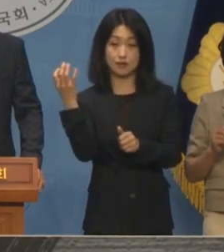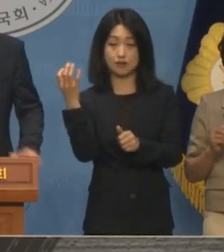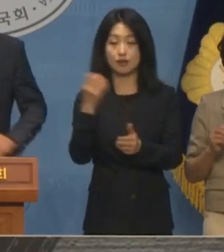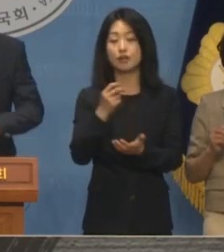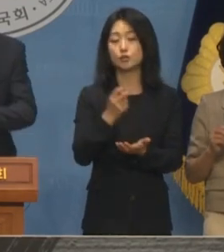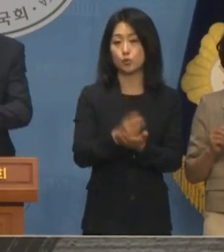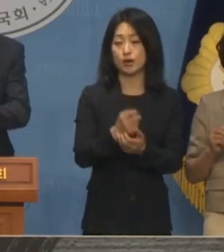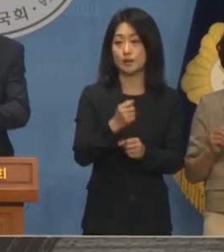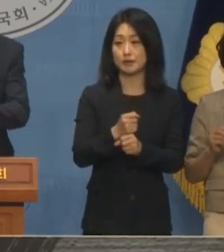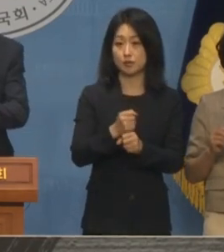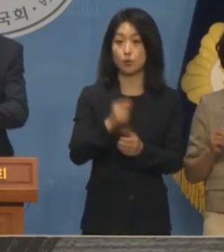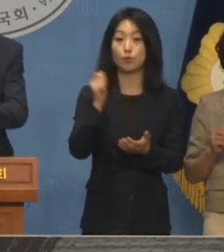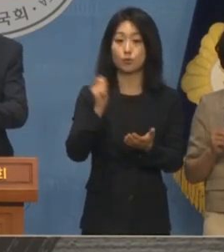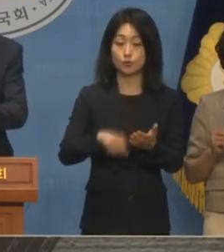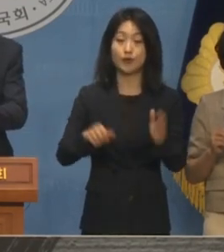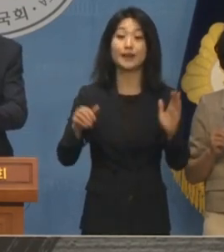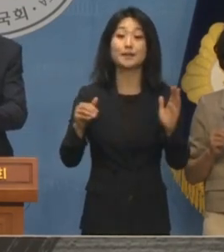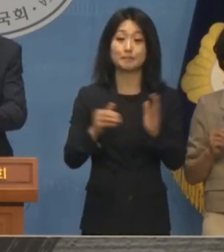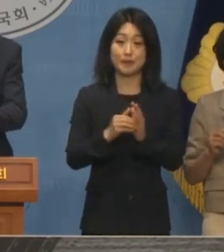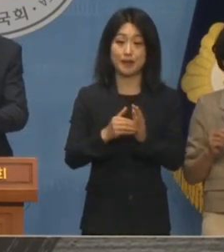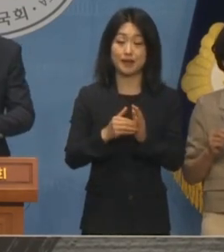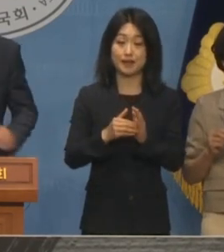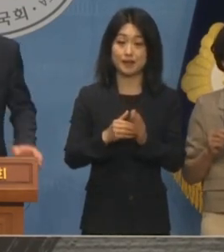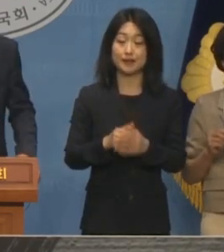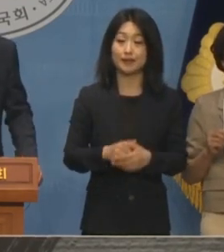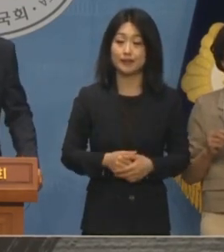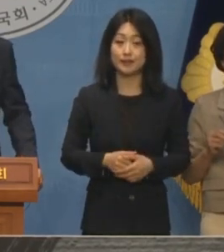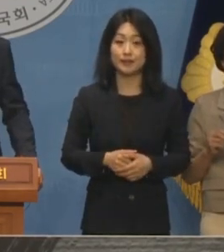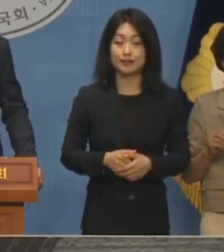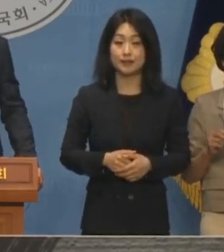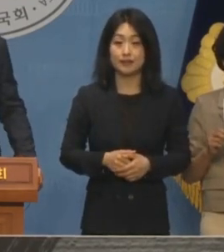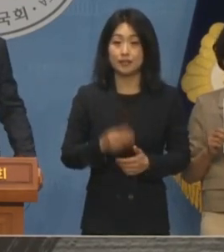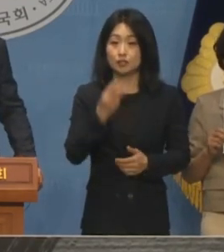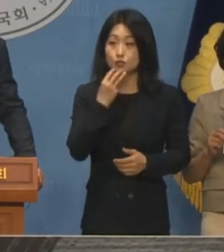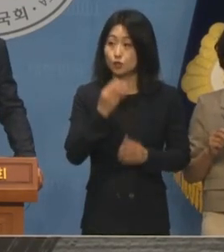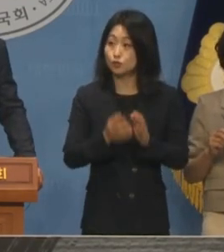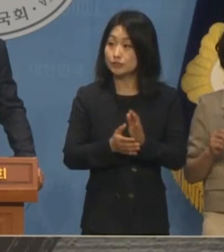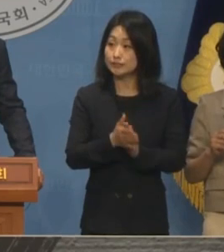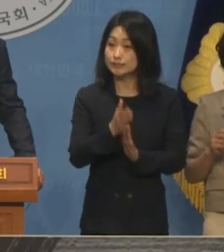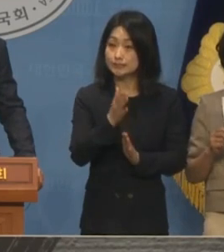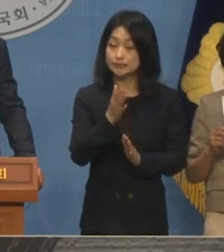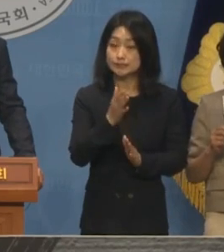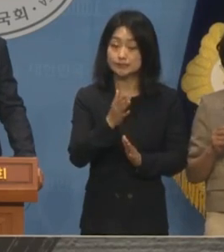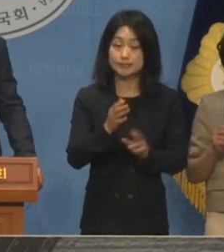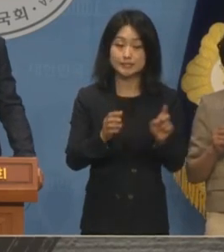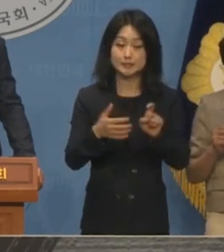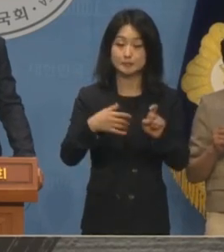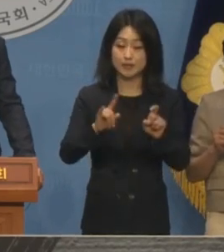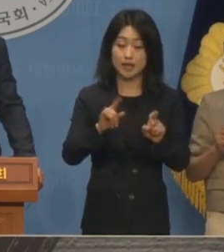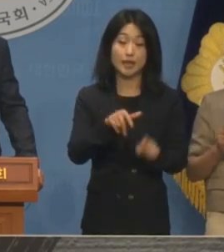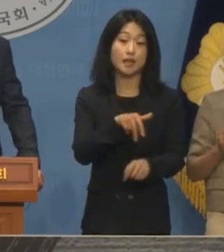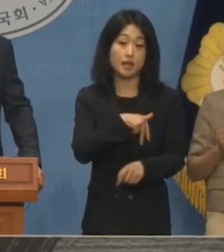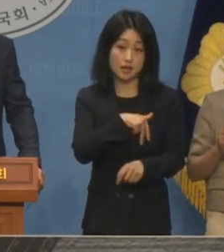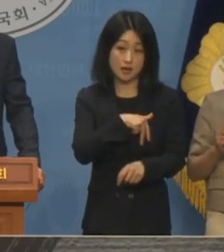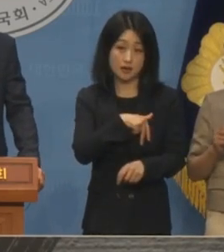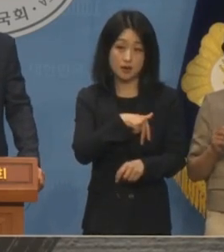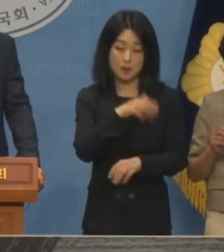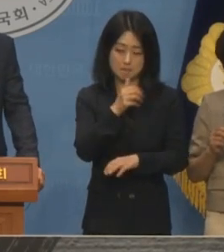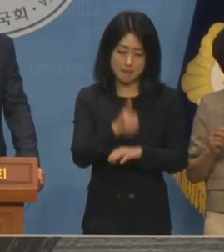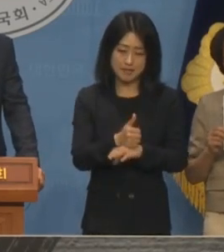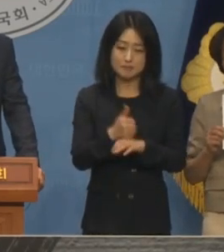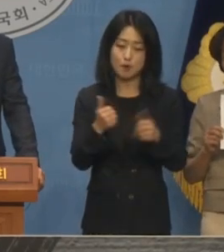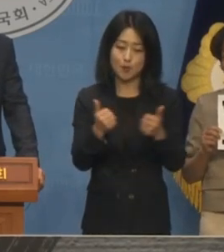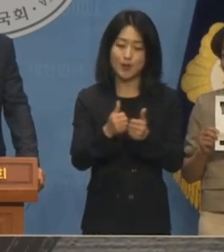발의하고 그리고 통과시켰습니다. 맨 마지막 회기, 그러니까는 10대 서울시의회 맨 마지막 회기에